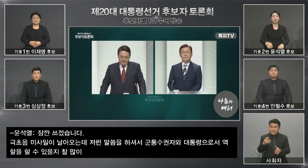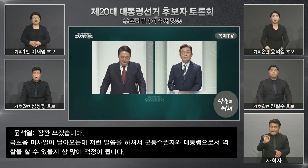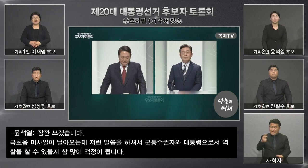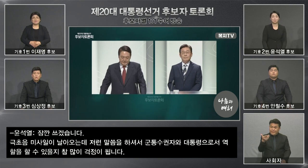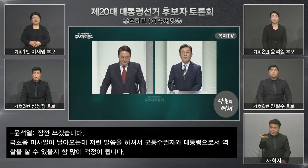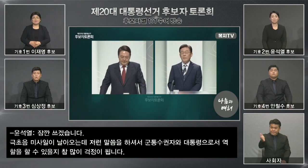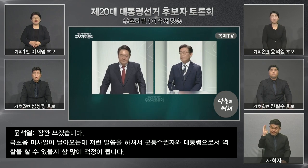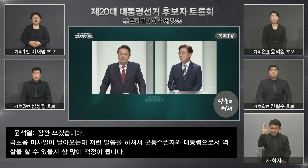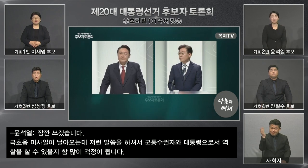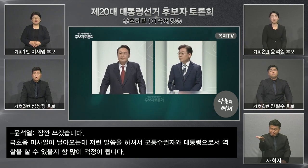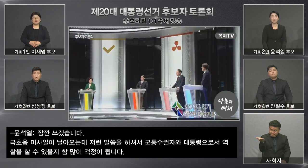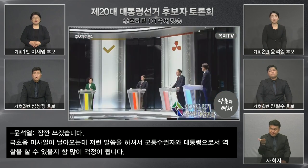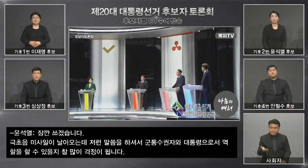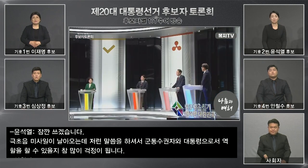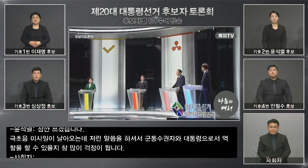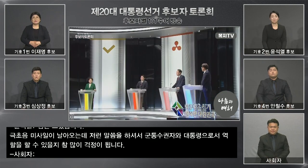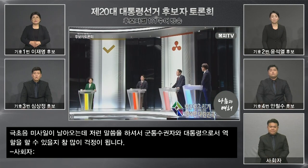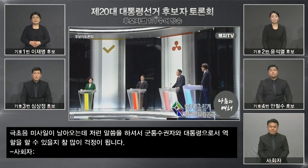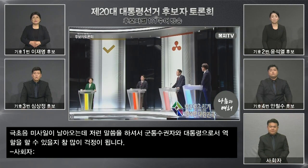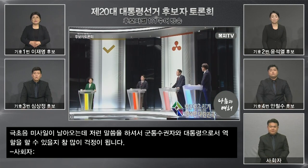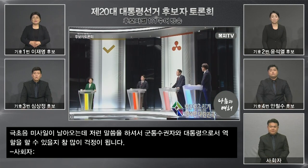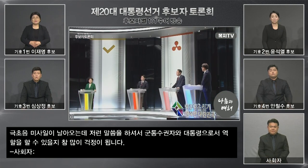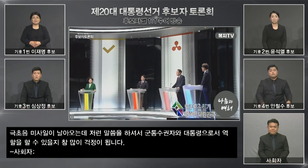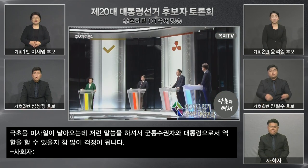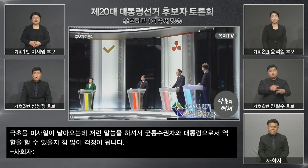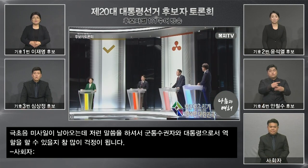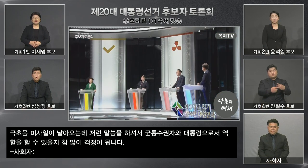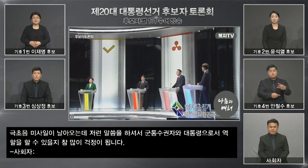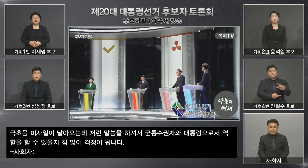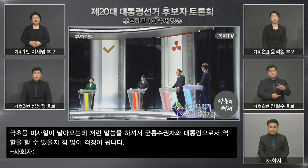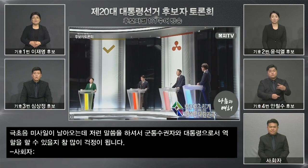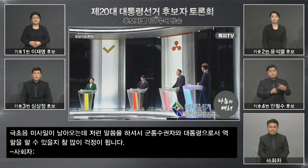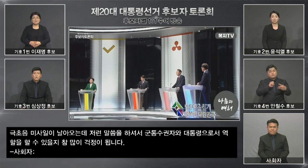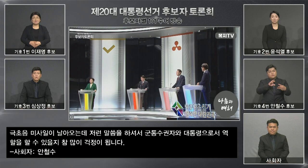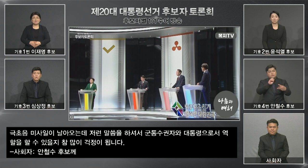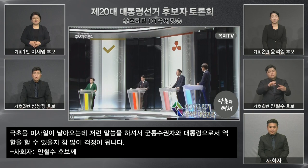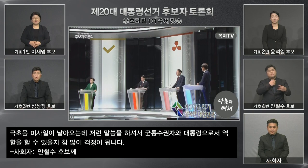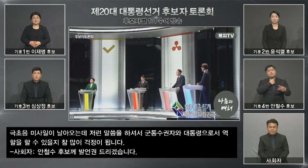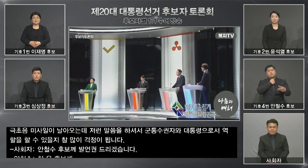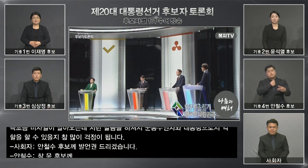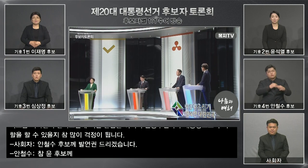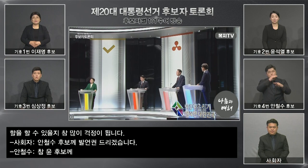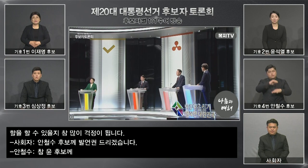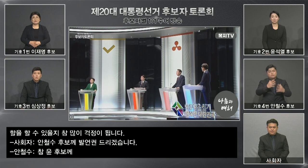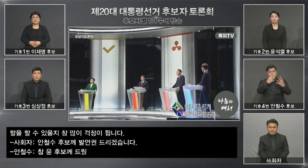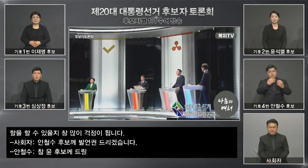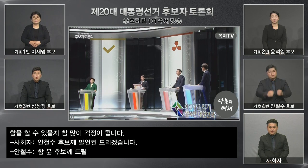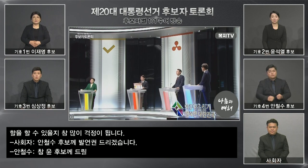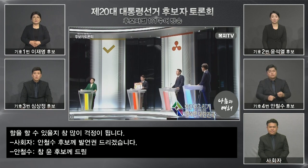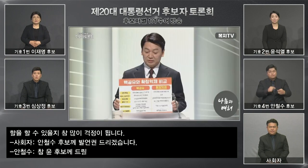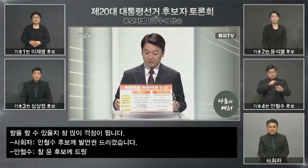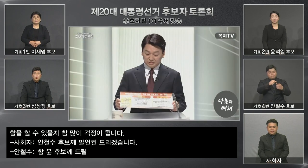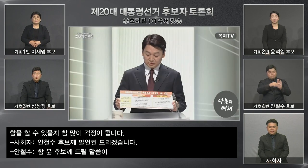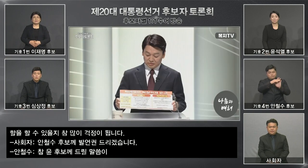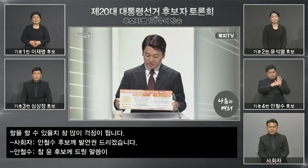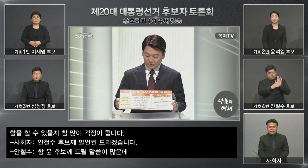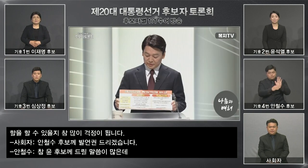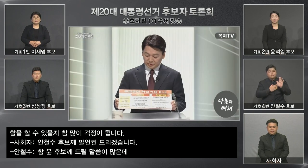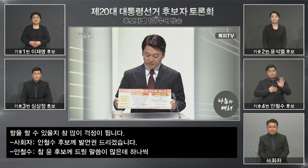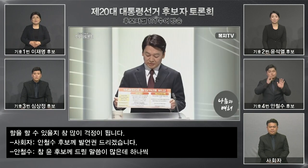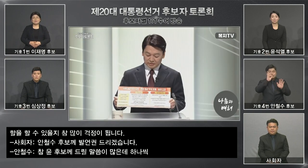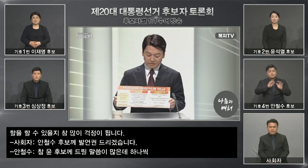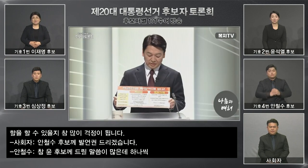발언 건드리겠습니다. 참 윤 후보께 드릴 말씀이 많은데 하나씩 한번 짚어보죠. 우선 아까 제가